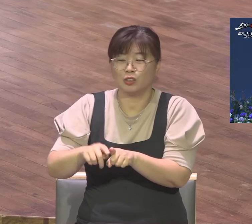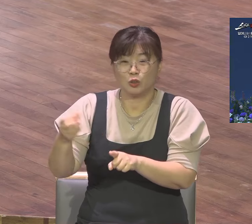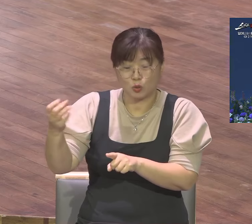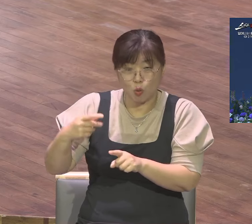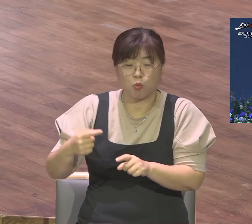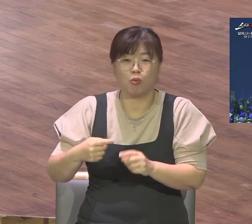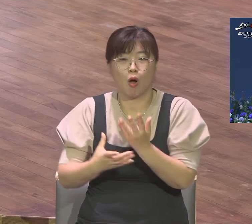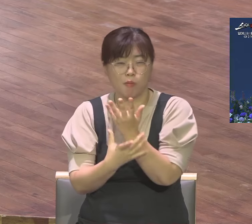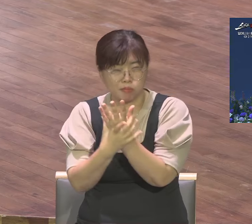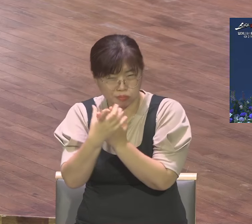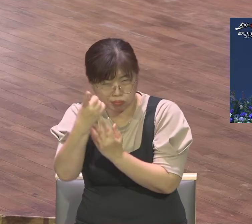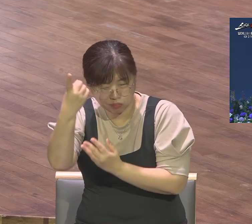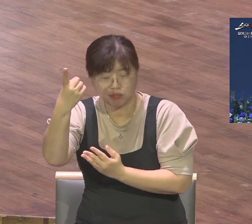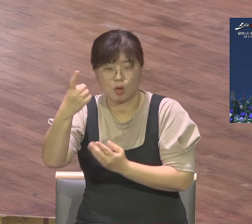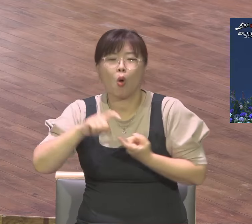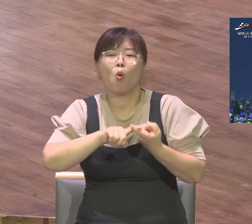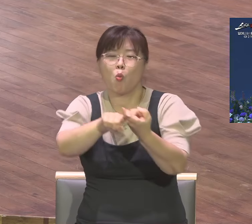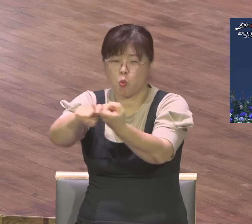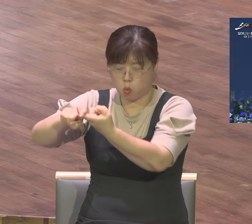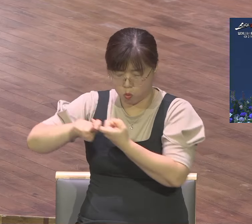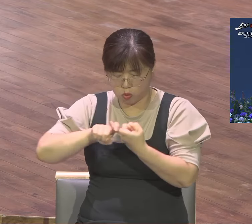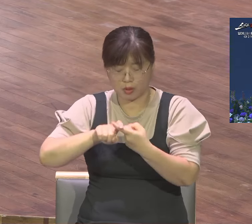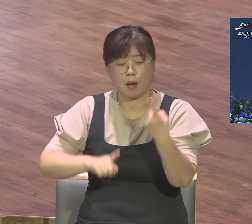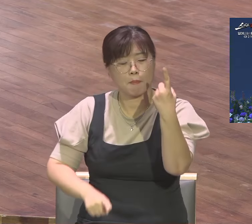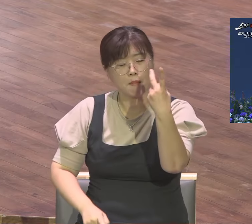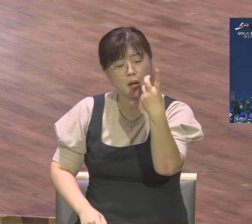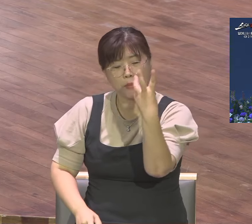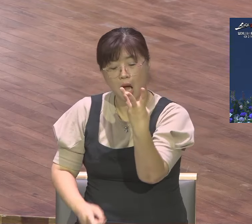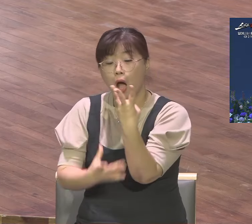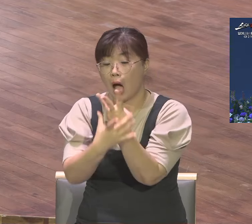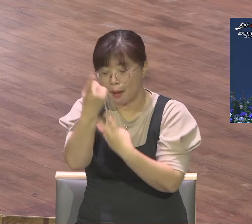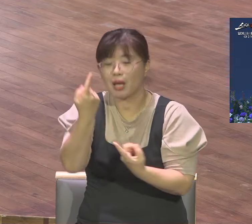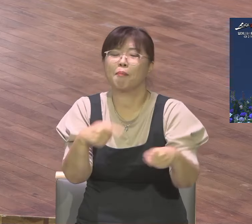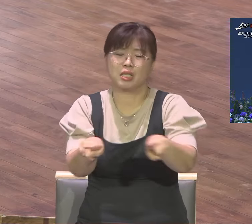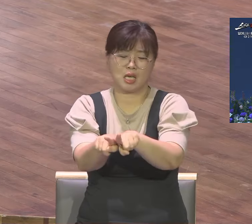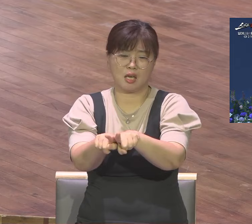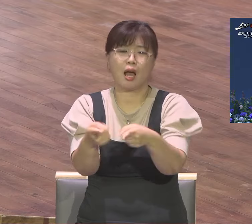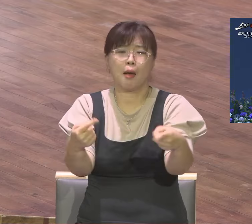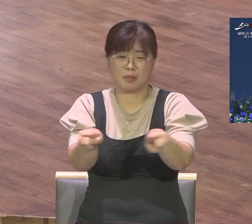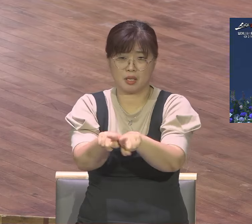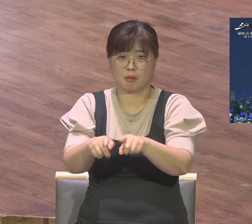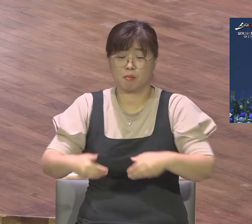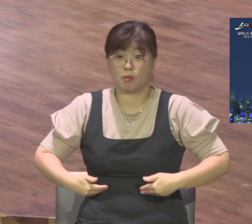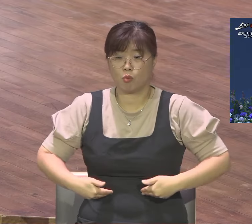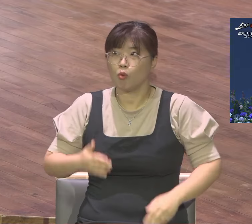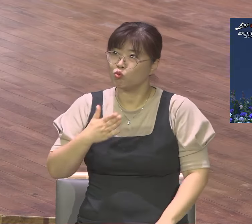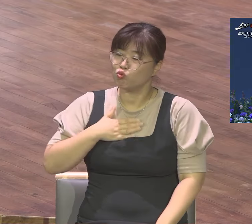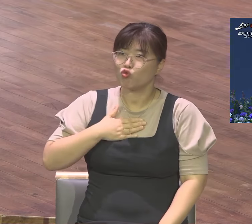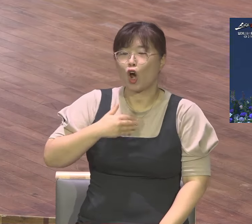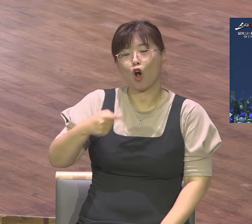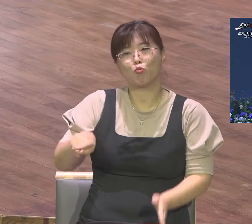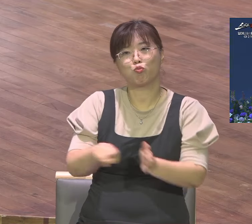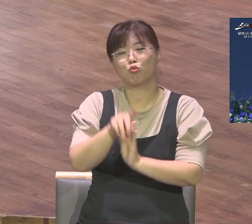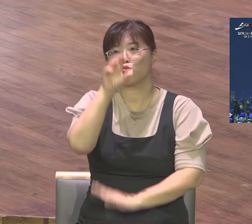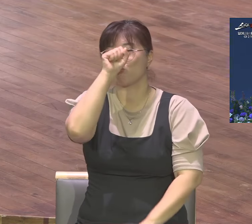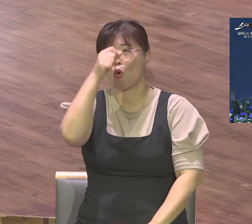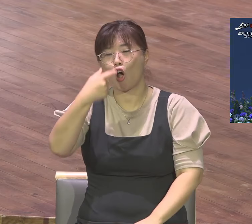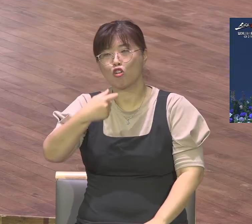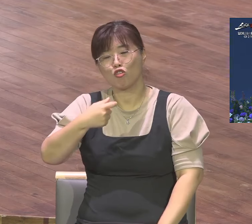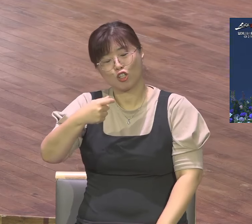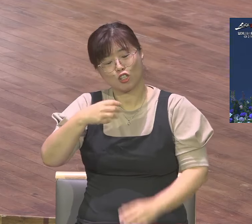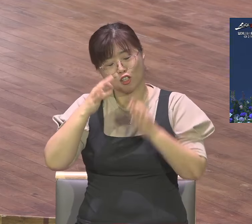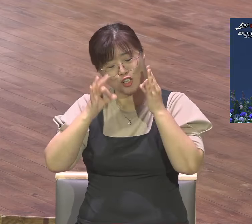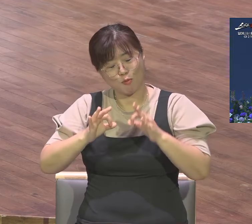함께 동행한 줄 믿으시기 바랍니다. 내가 혼자 온 게 아니에요. 주님이 나를 이끌어서 주님과 함께 영적 데이트.